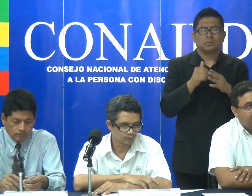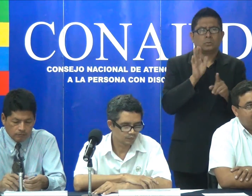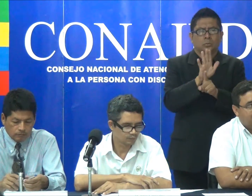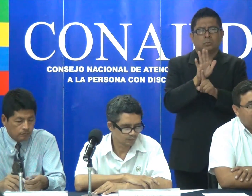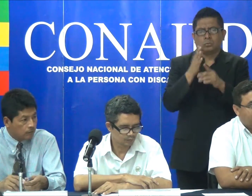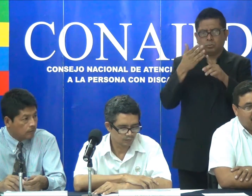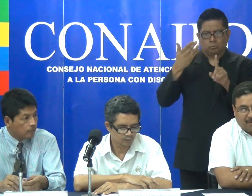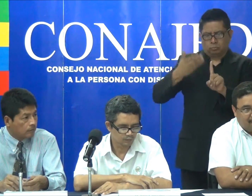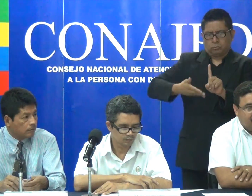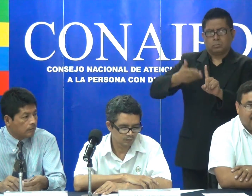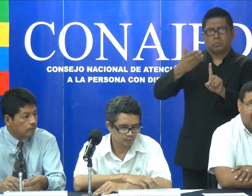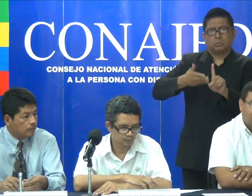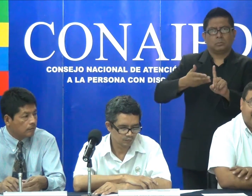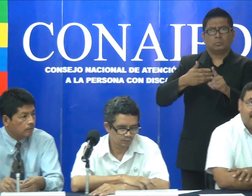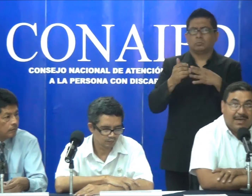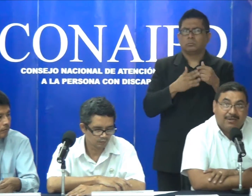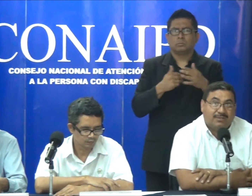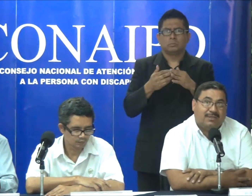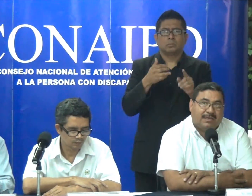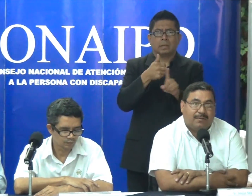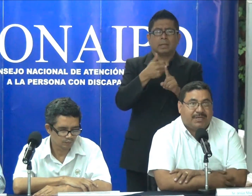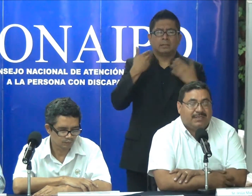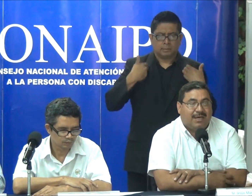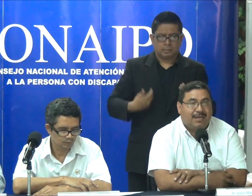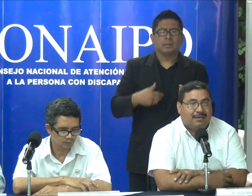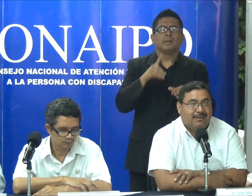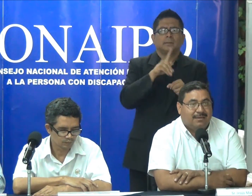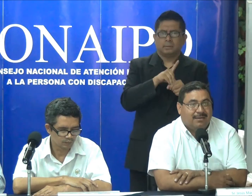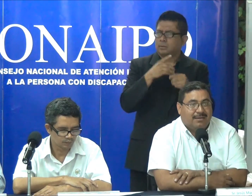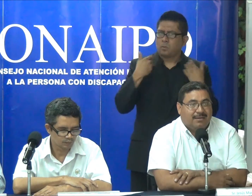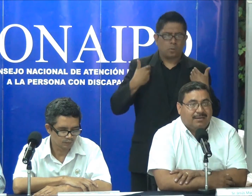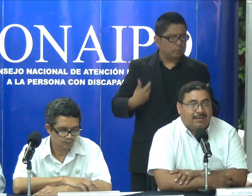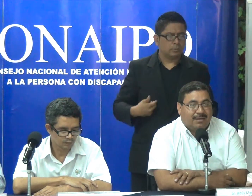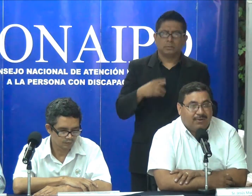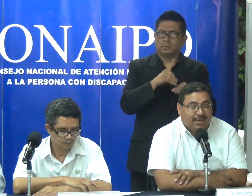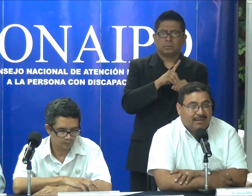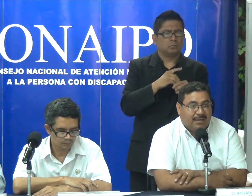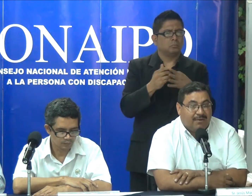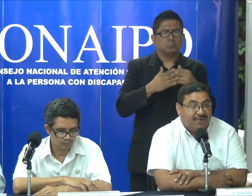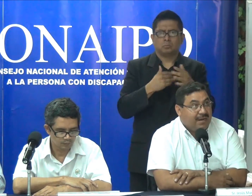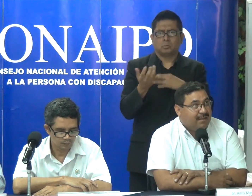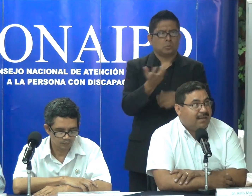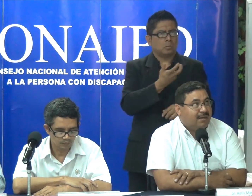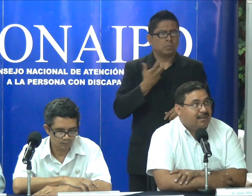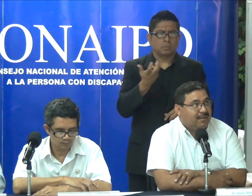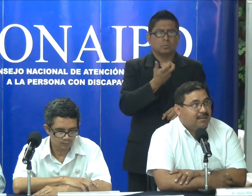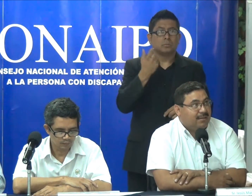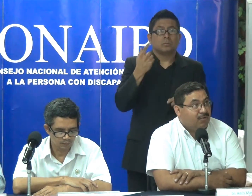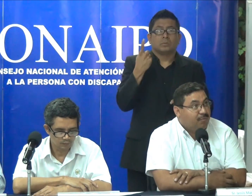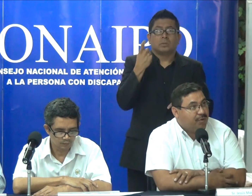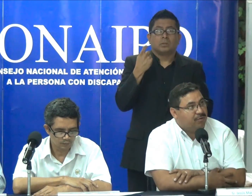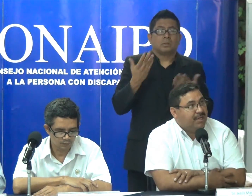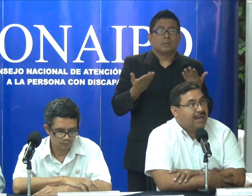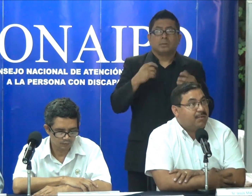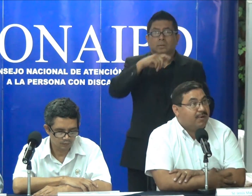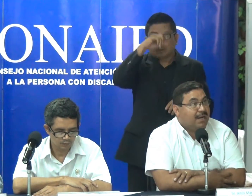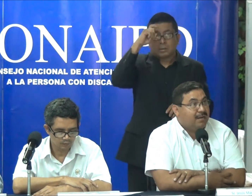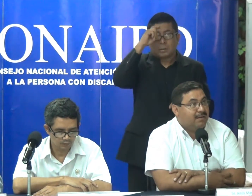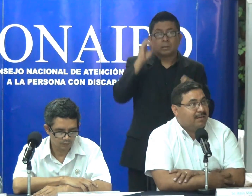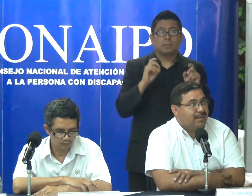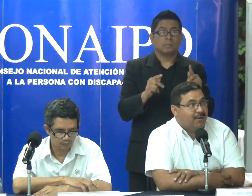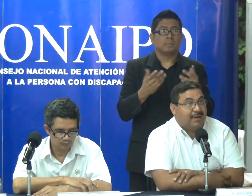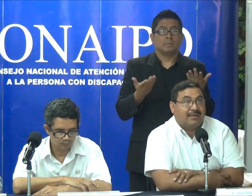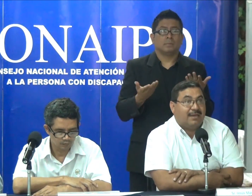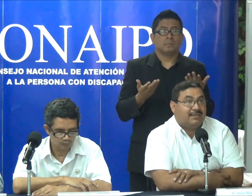condición, con discapacidad o sin discapacidad, creo que ante la falta de una oportunidad